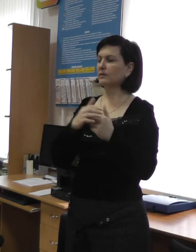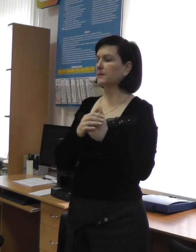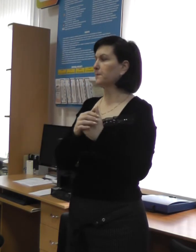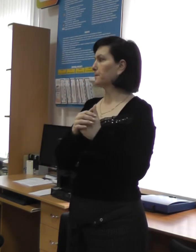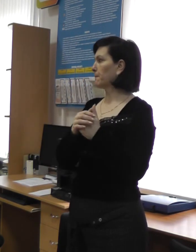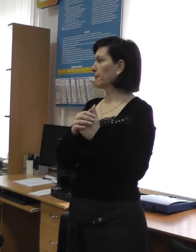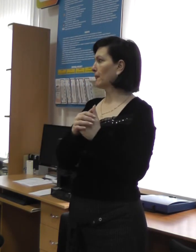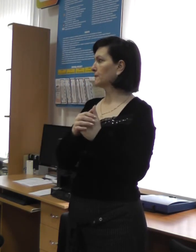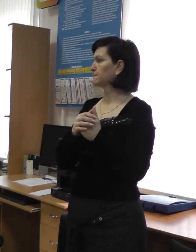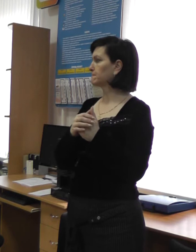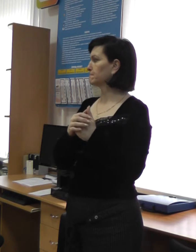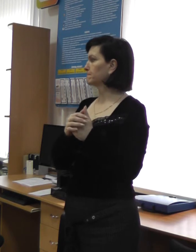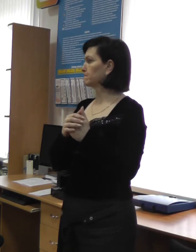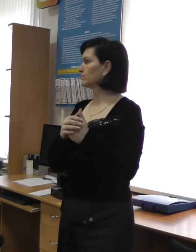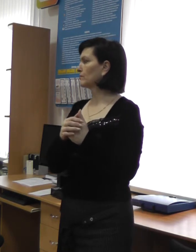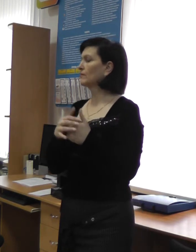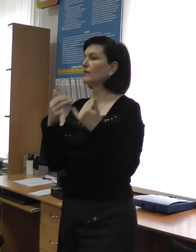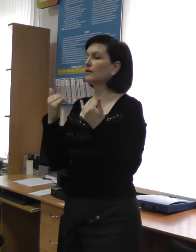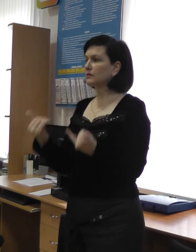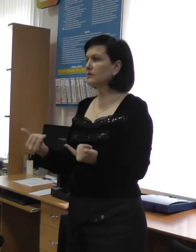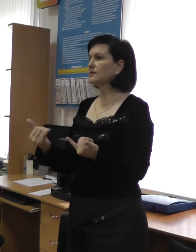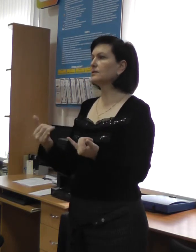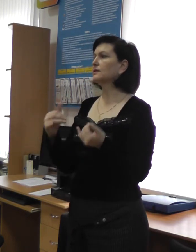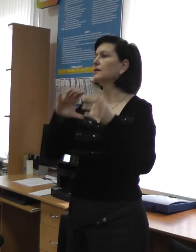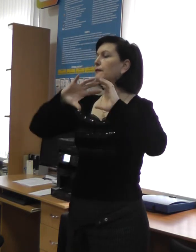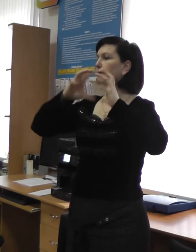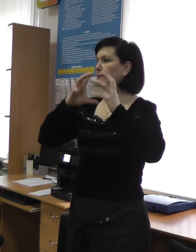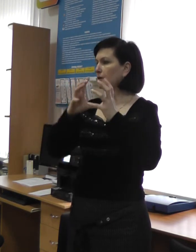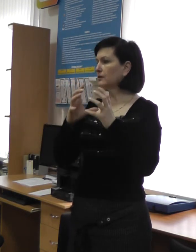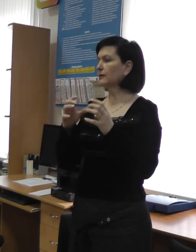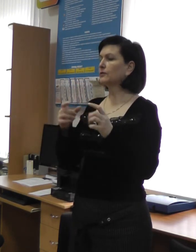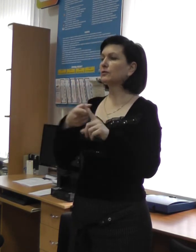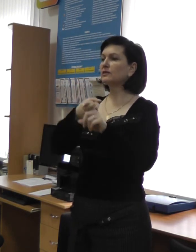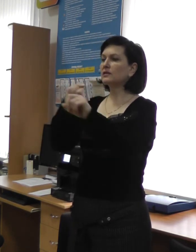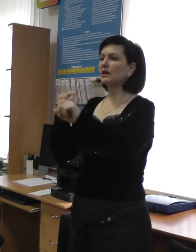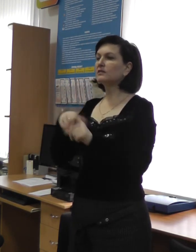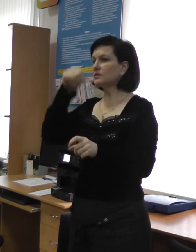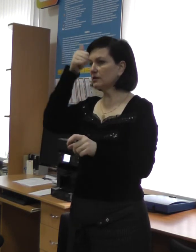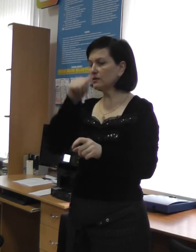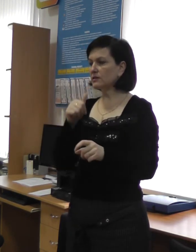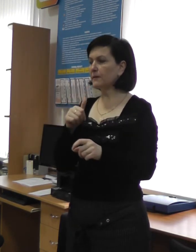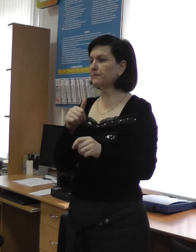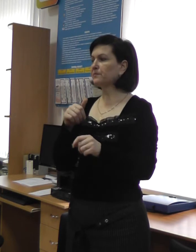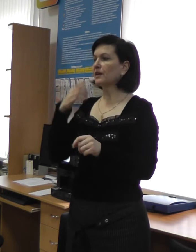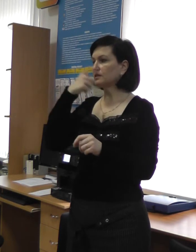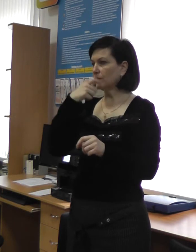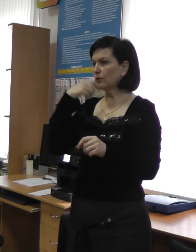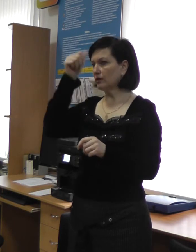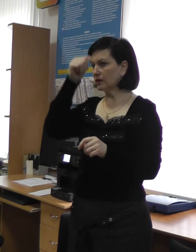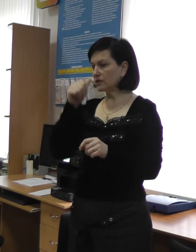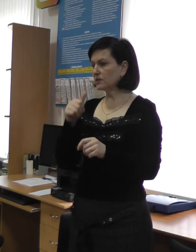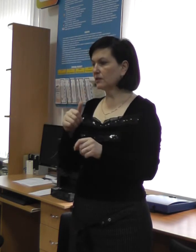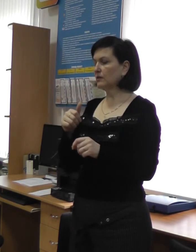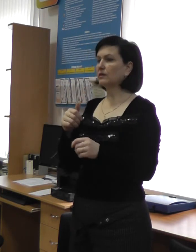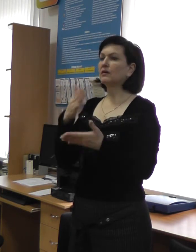Также вот современный мир у нас, который пересекается с Грецией, это Ставрополь и Греция будут сотрудничать в